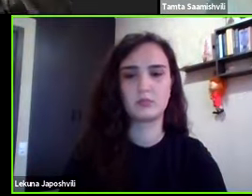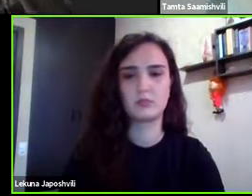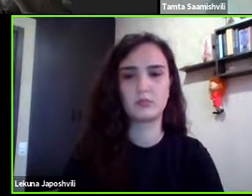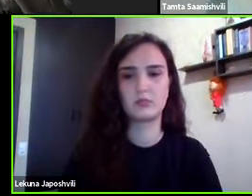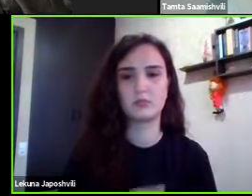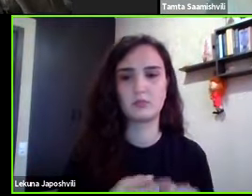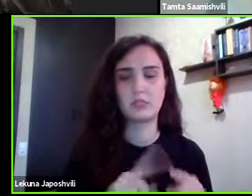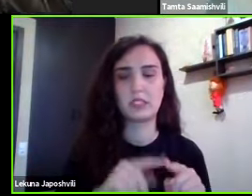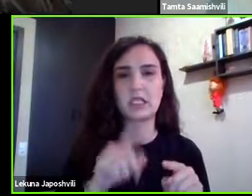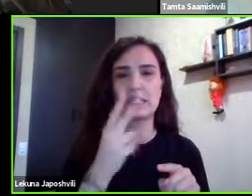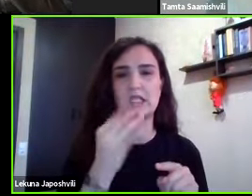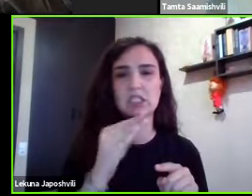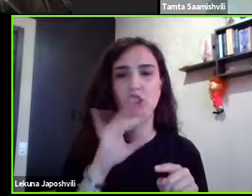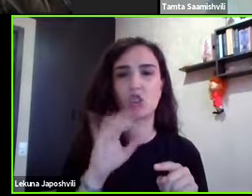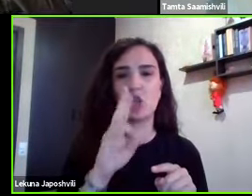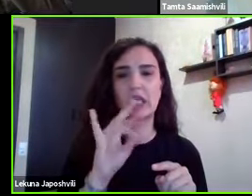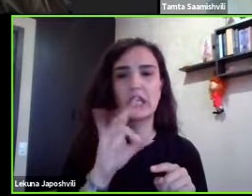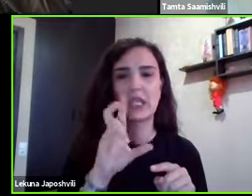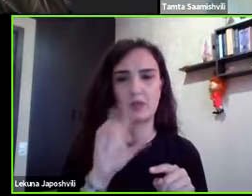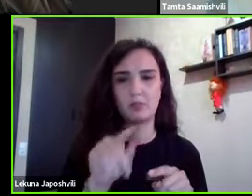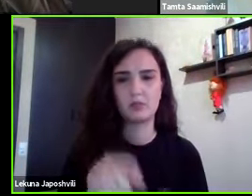ციტოკინებზე. და